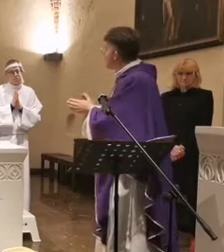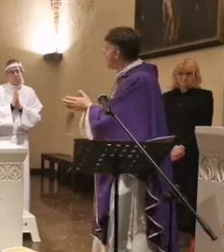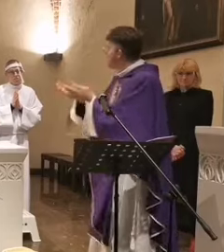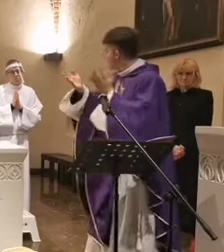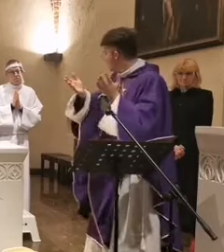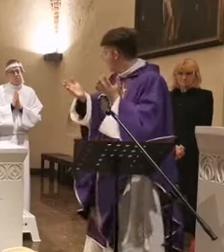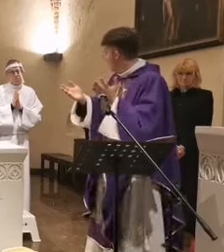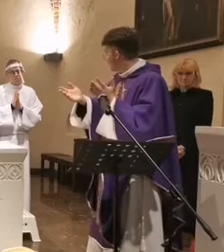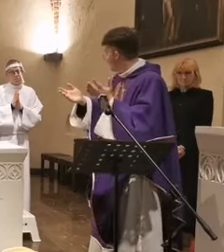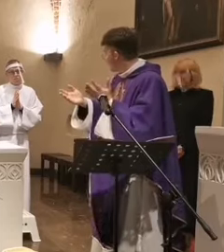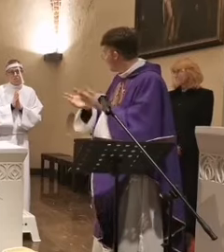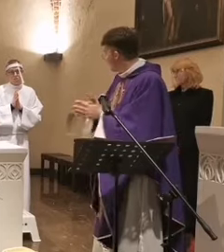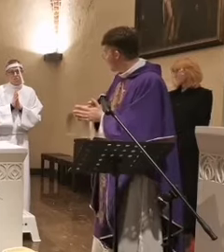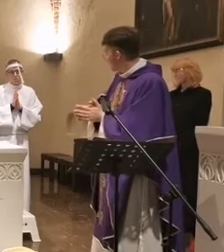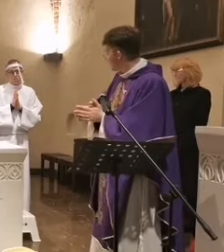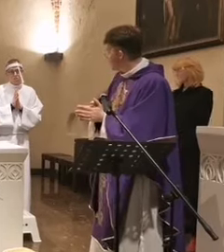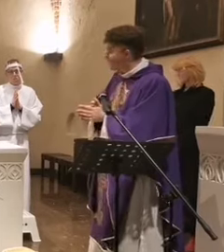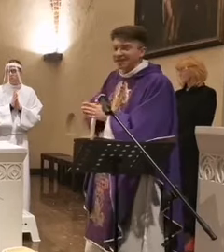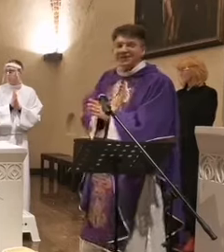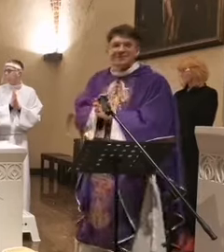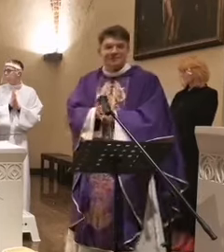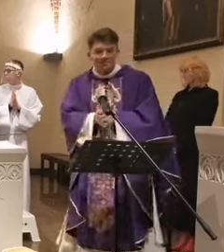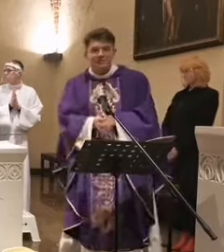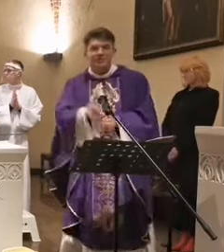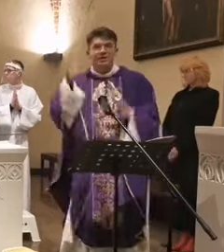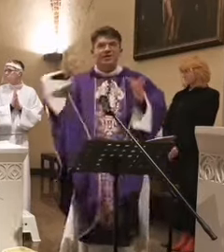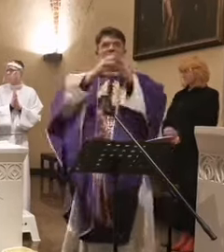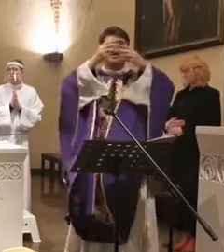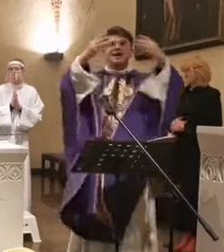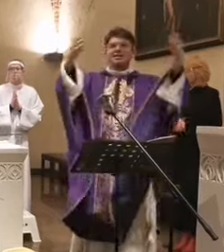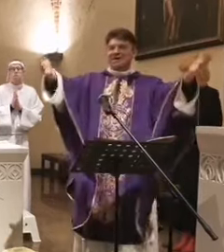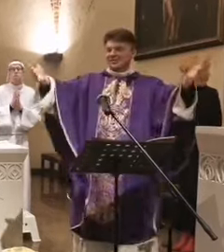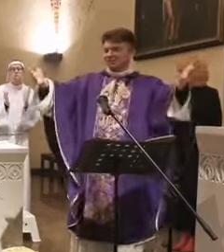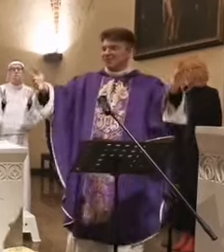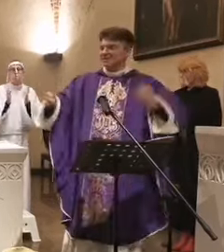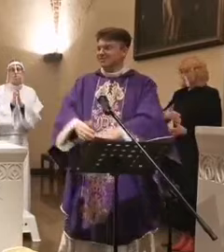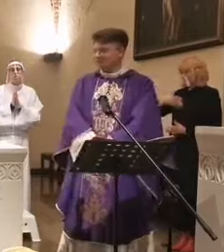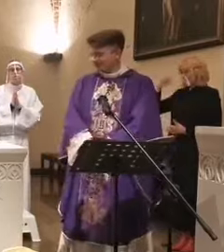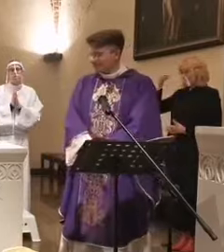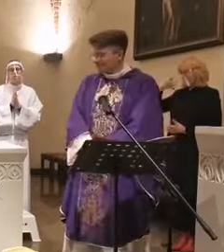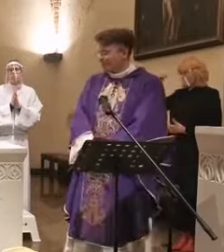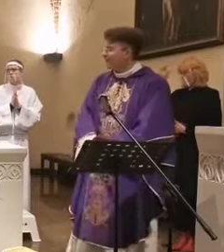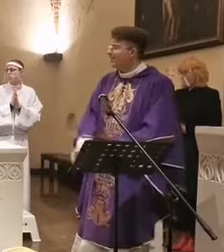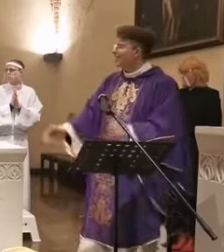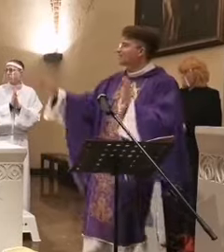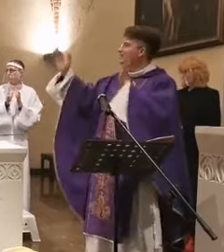prego, benedicamus, pogłoszę. Il Signore sia con voi. Pan z nami.